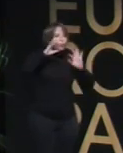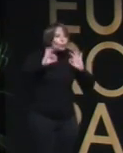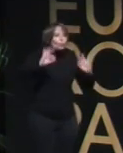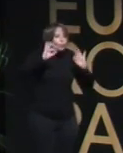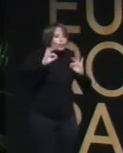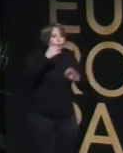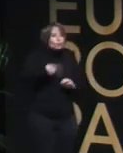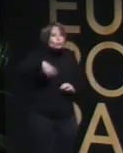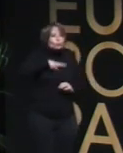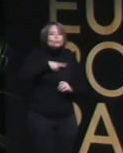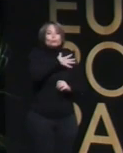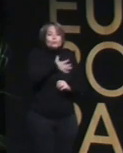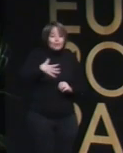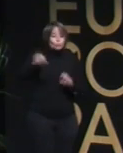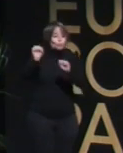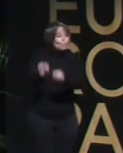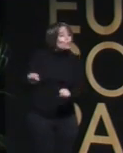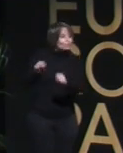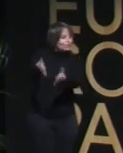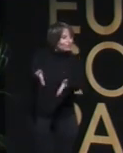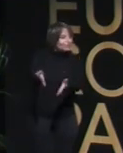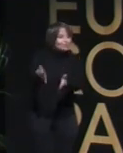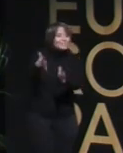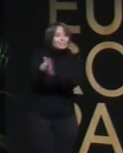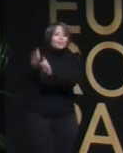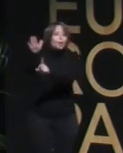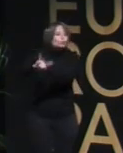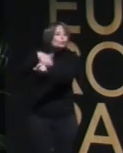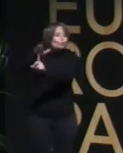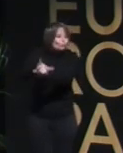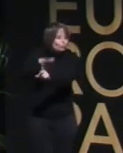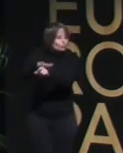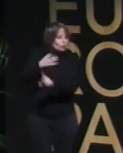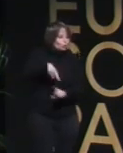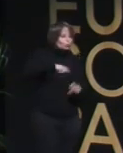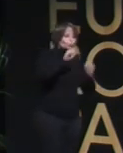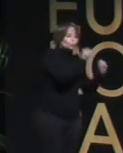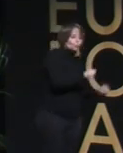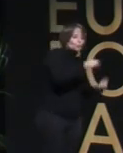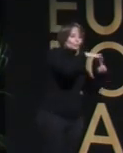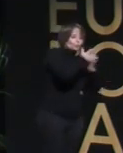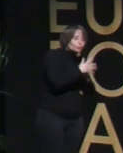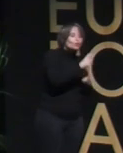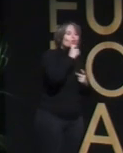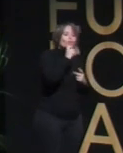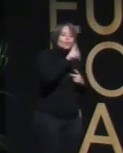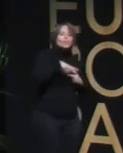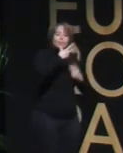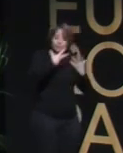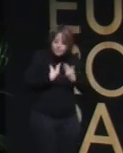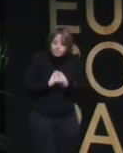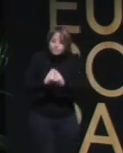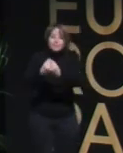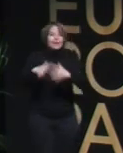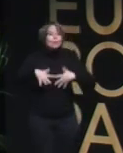lo que nosotros creemos que es protegerle, en el fondo es sobreprotegerle, porque nos estamos protegiendo nosotros de una situación difícil que tenemos que afrontar acompañándoles en una